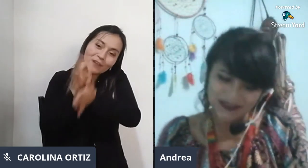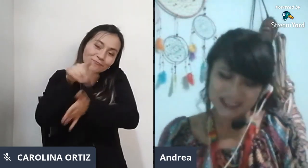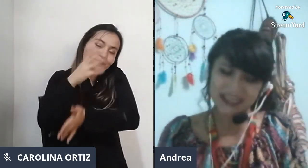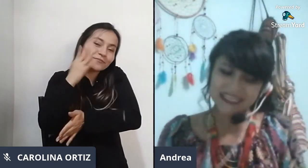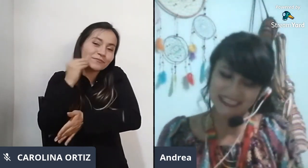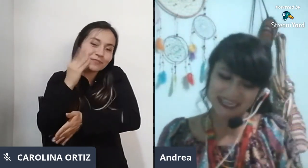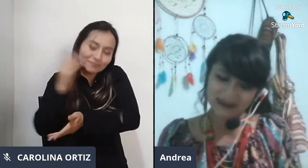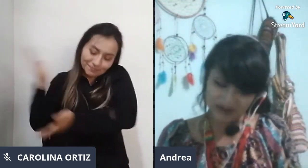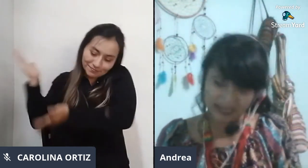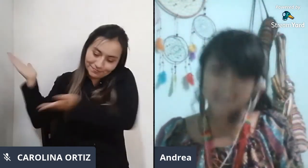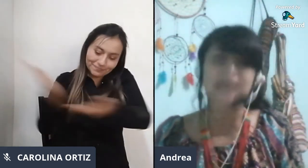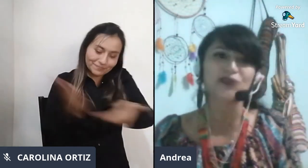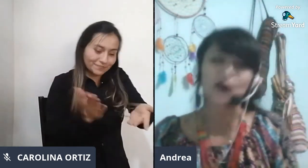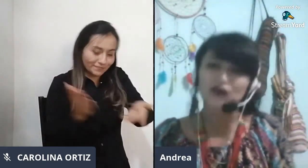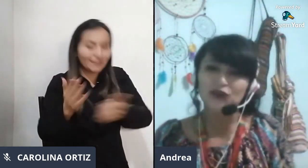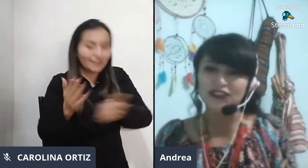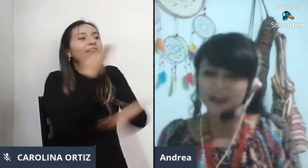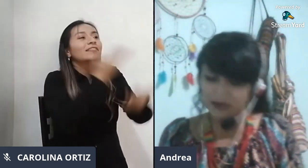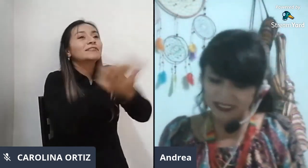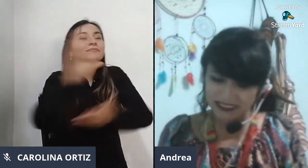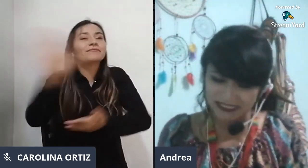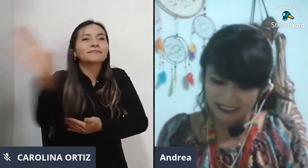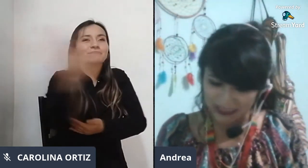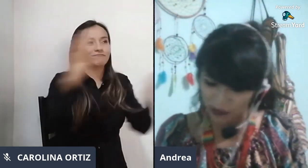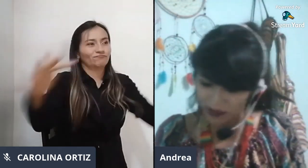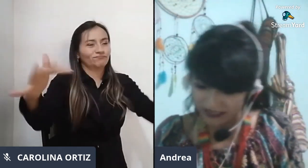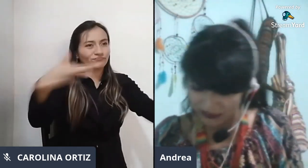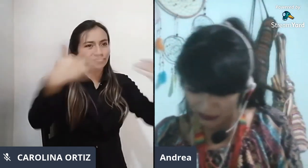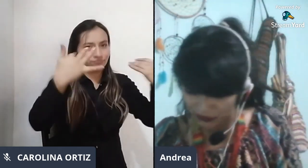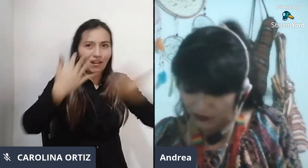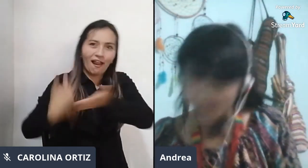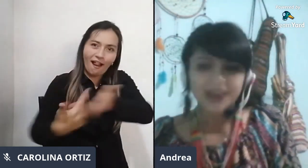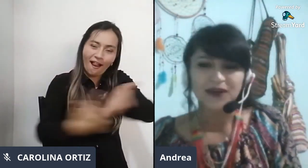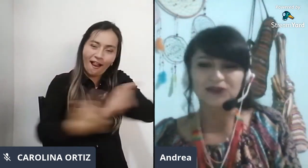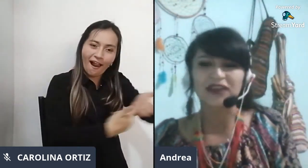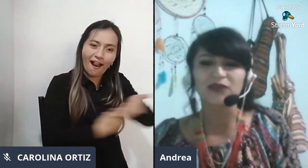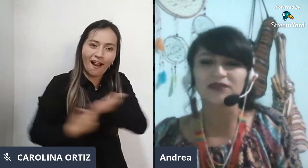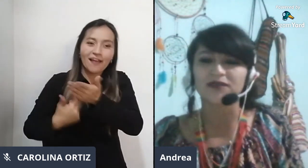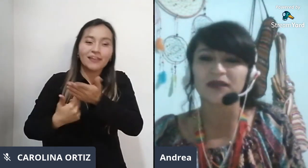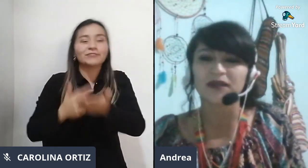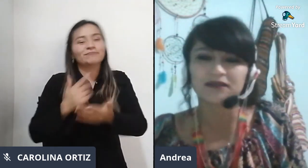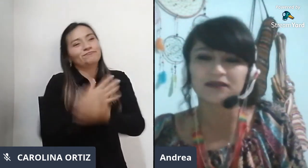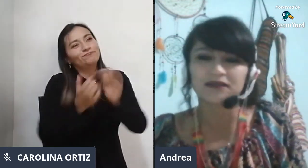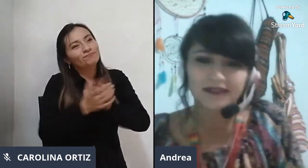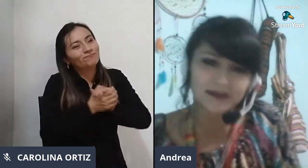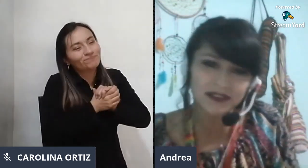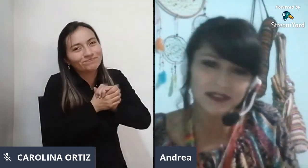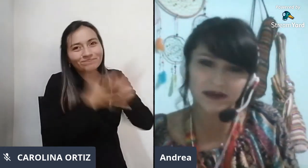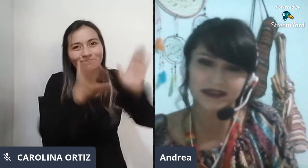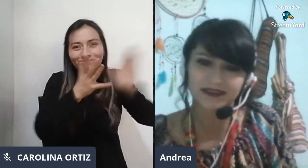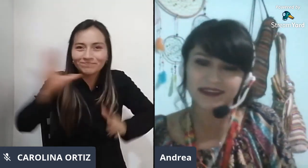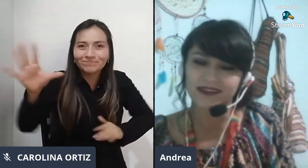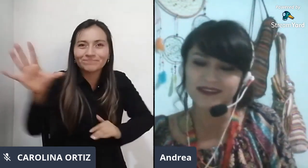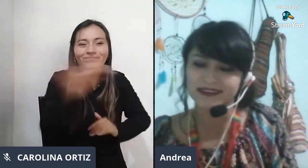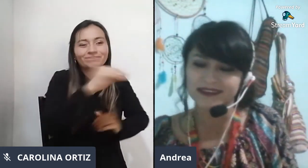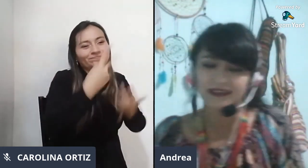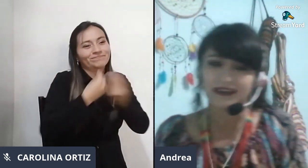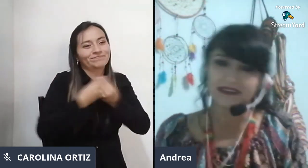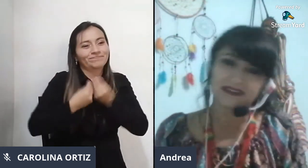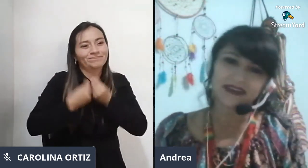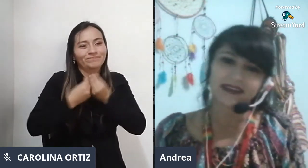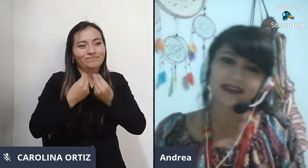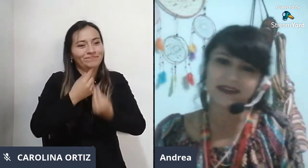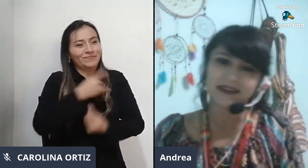escena. Gracias a todos por estar presentes en este conversatorio. Un saludito para todos mis compañeros de la universidad que están ahí, que me